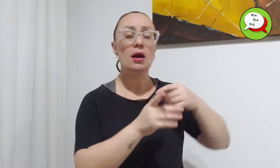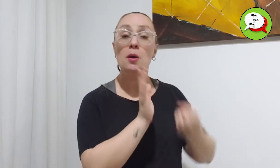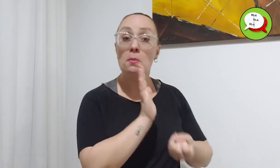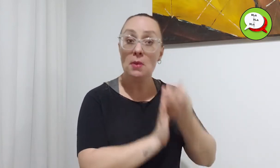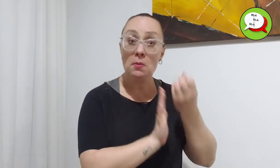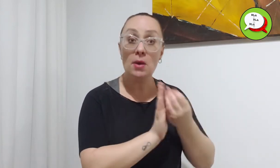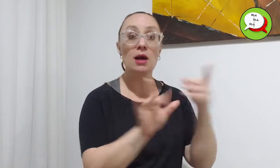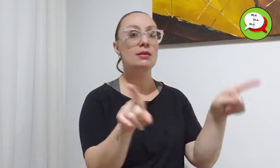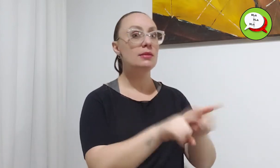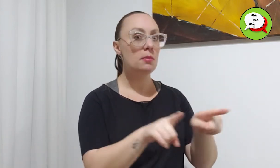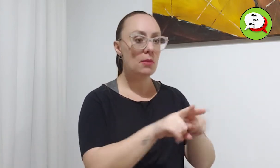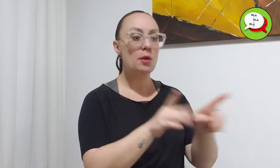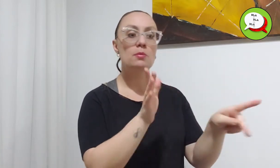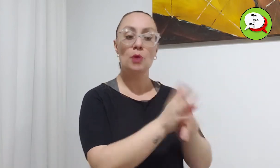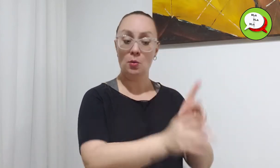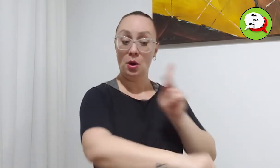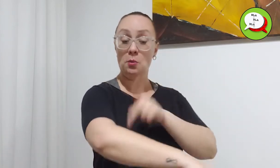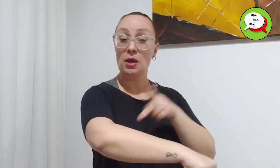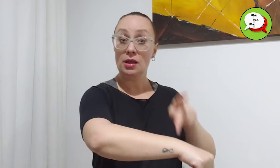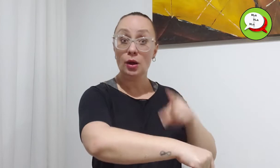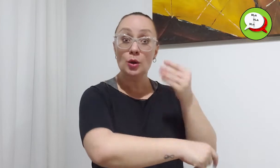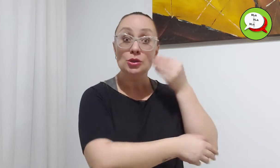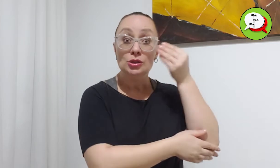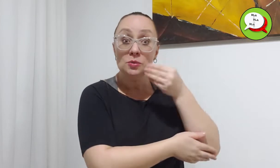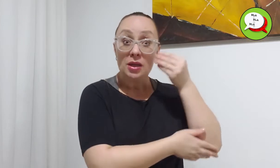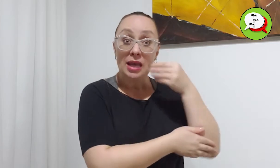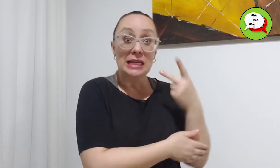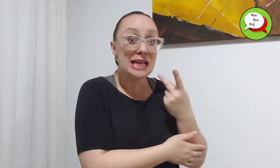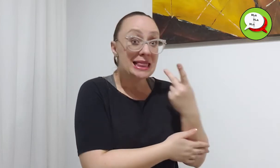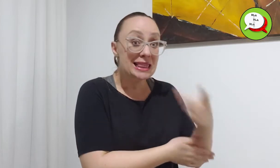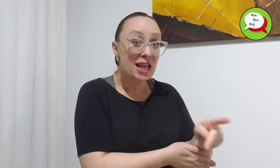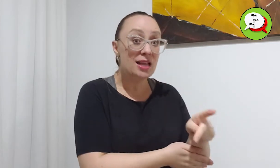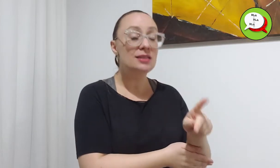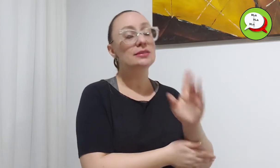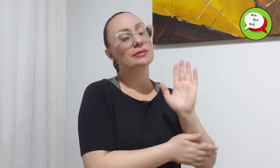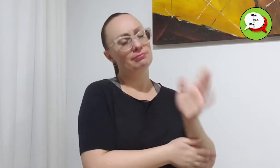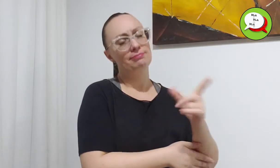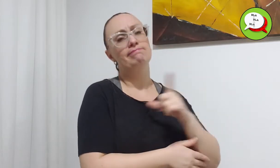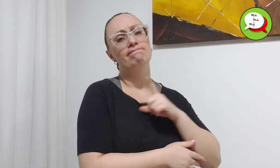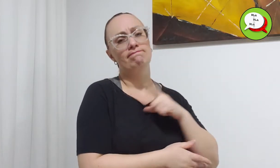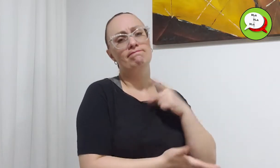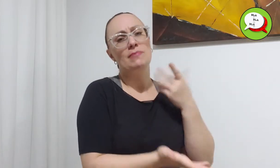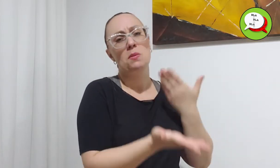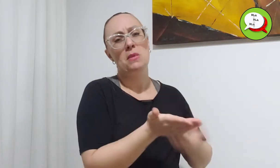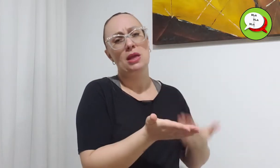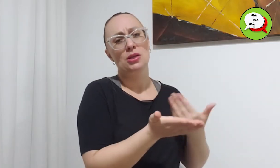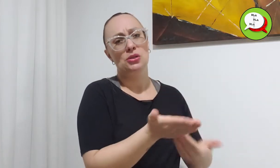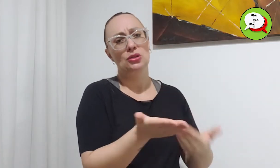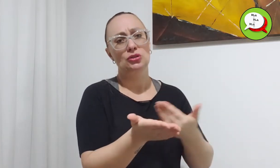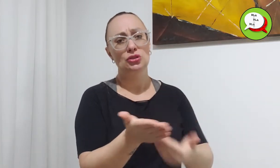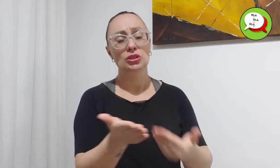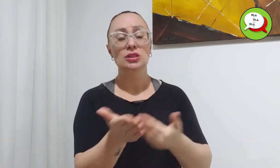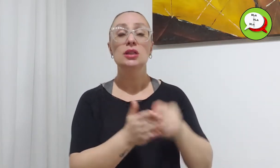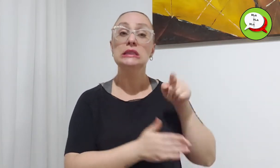formulação pedagógica empírica muitas vezes foram perdidos e com isso